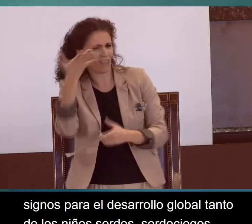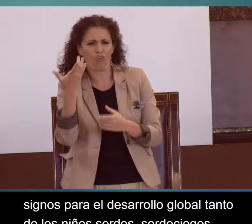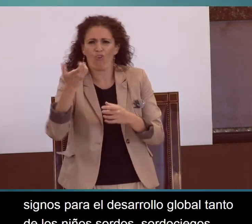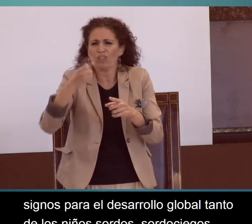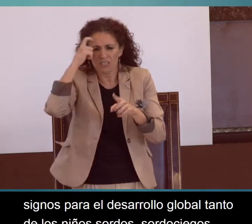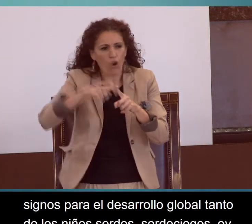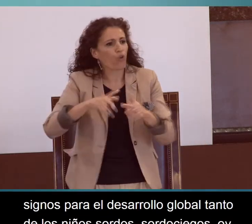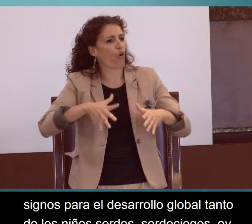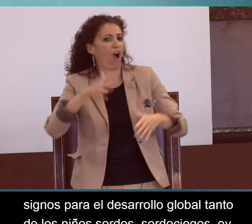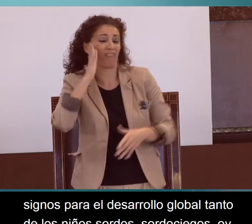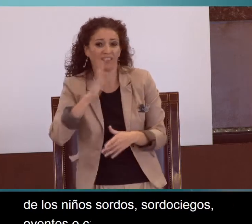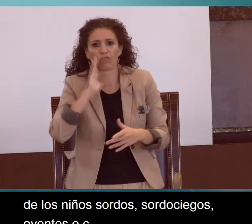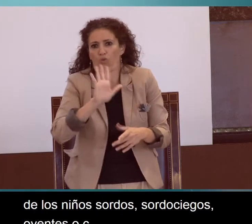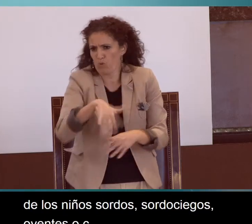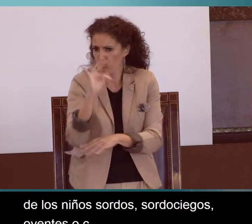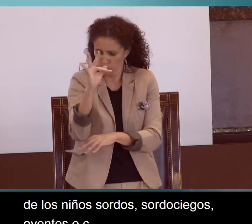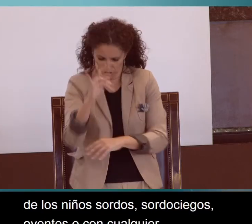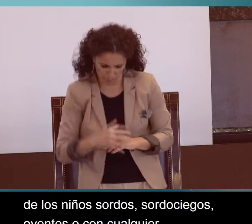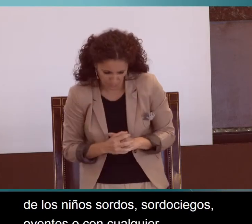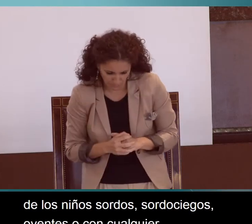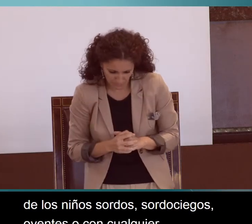cognitivo, psicológico-afectivo, etc.